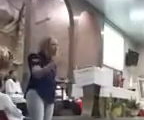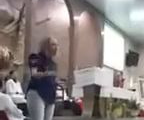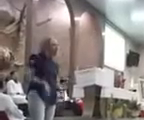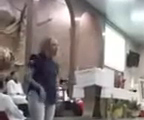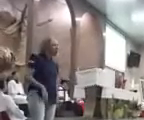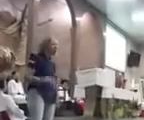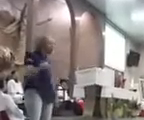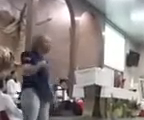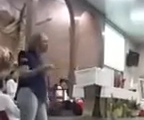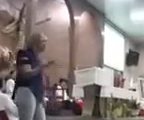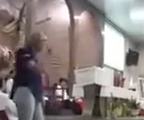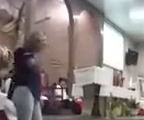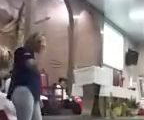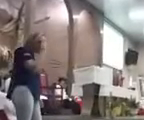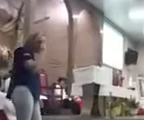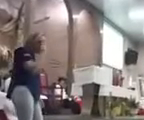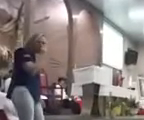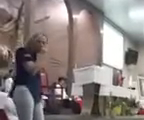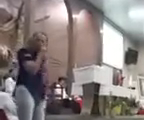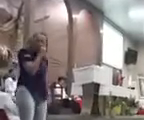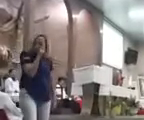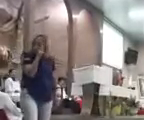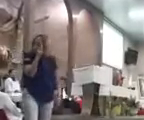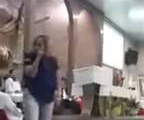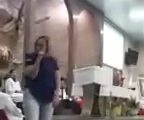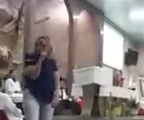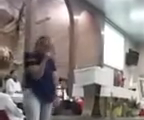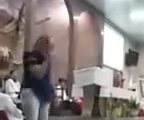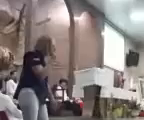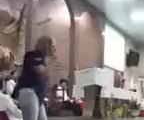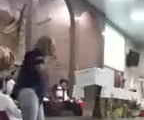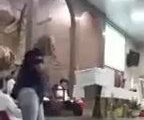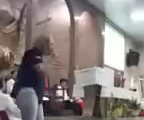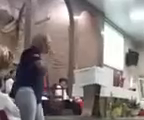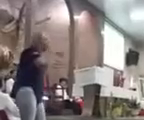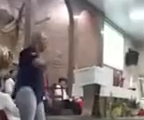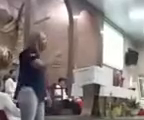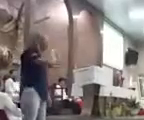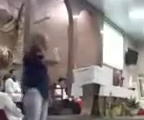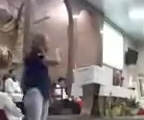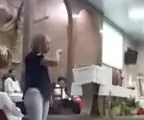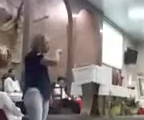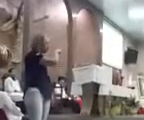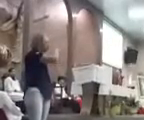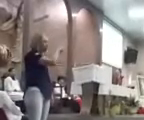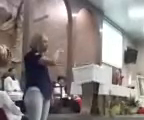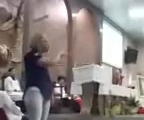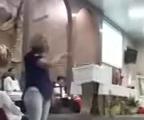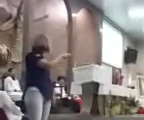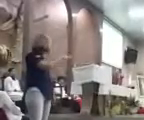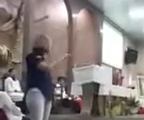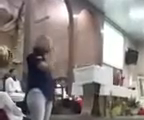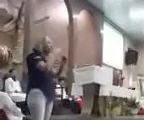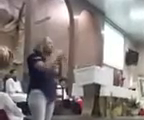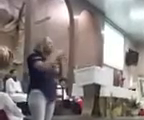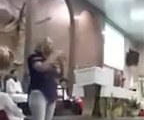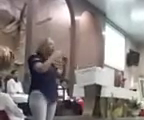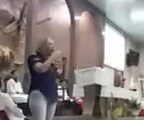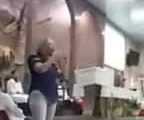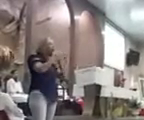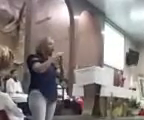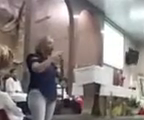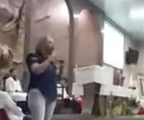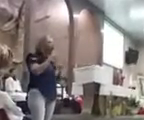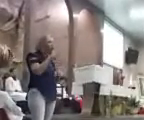despertar. Mas depois que o Senhor fez a canção, e